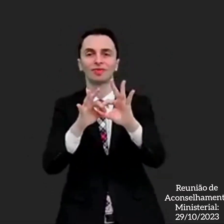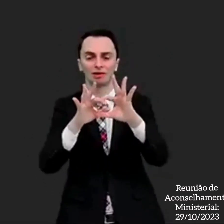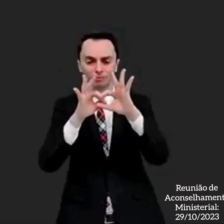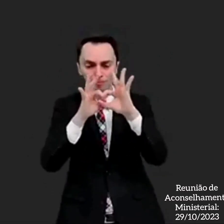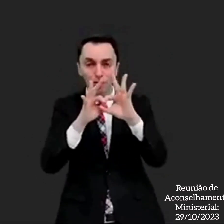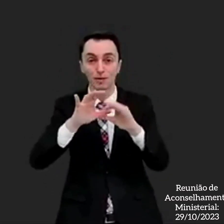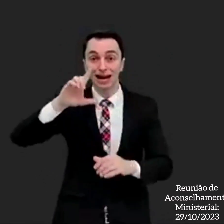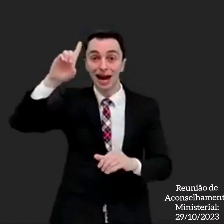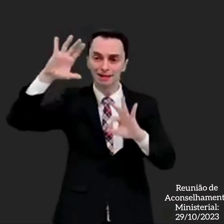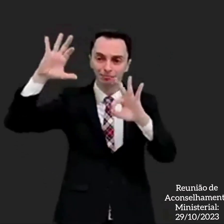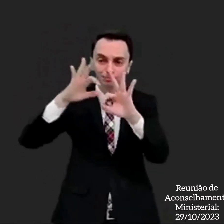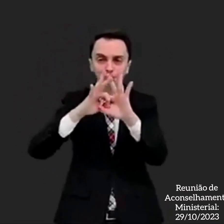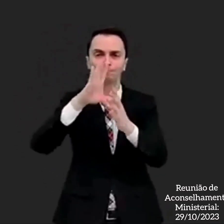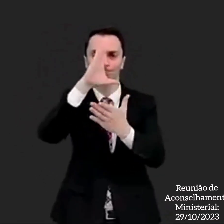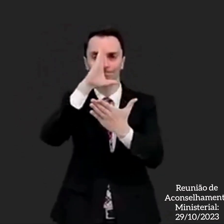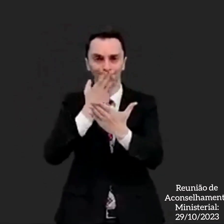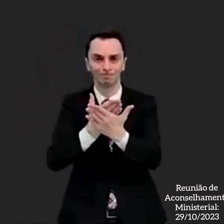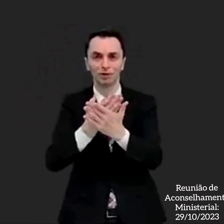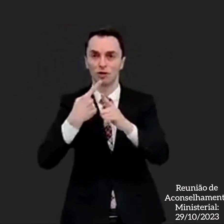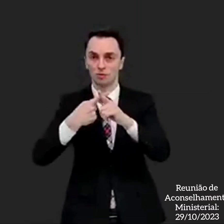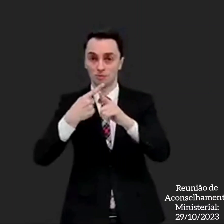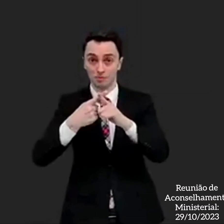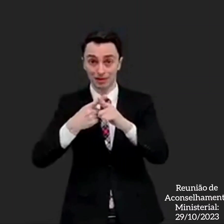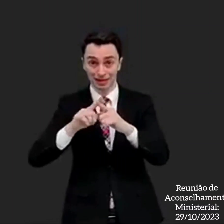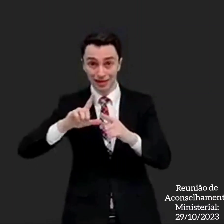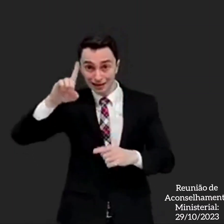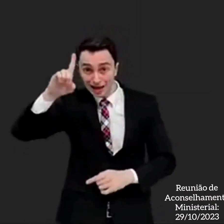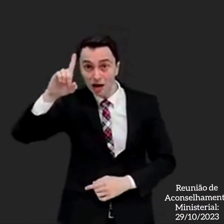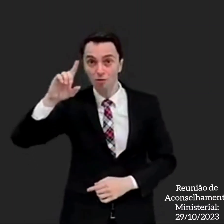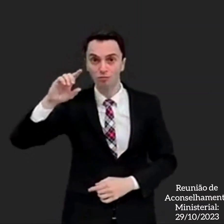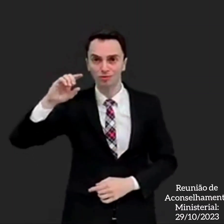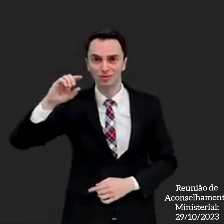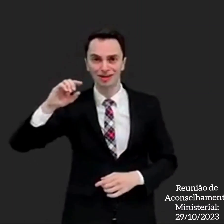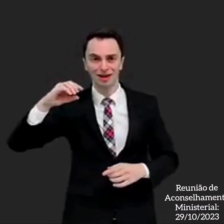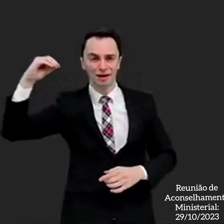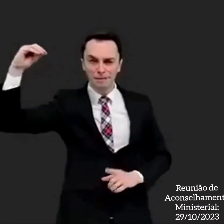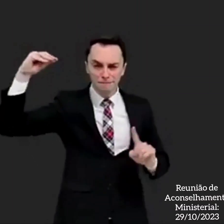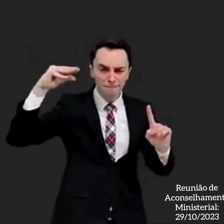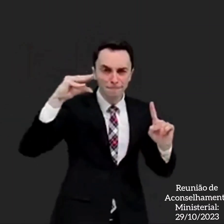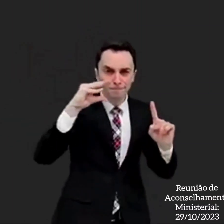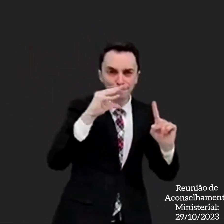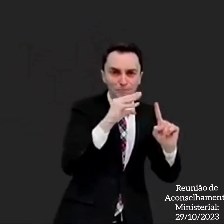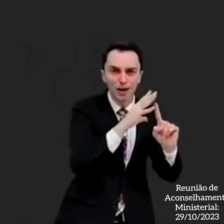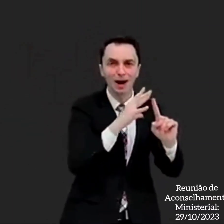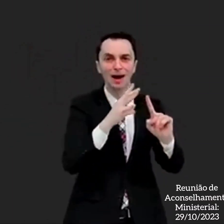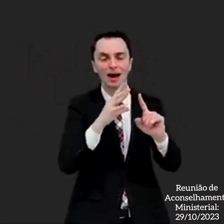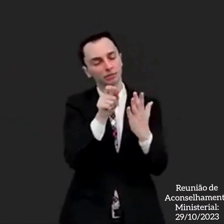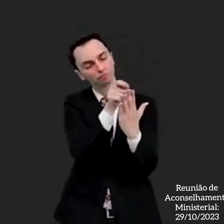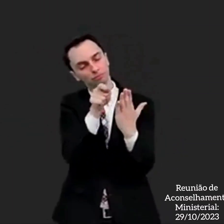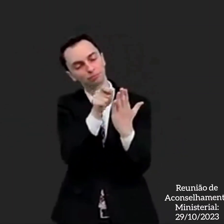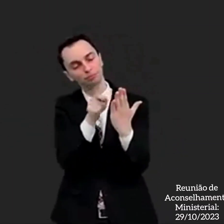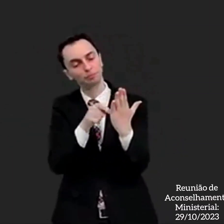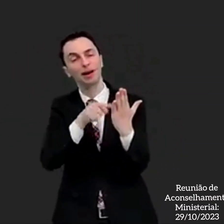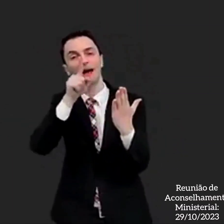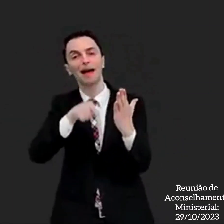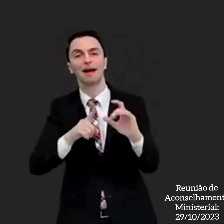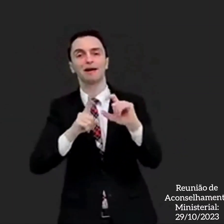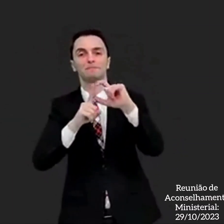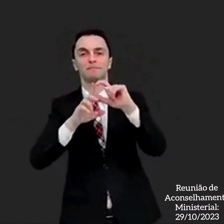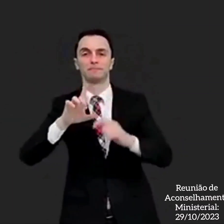genuinamente de Deus, sob a inspiração verbal e plenária, se configurando como a Palavra de